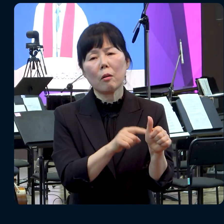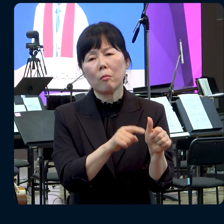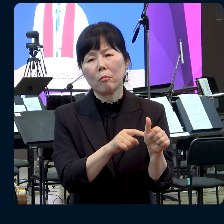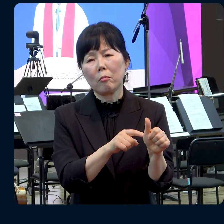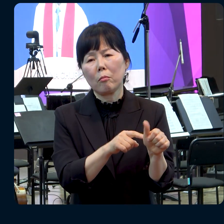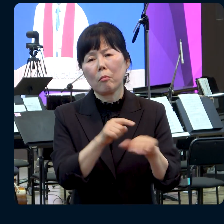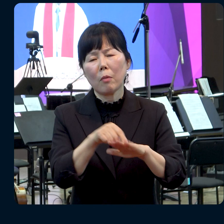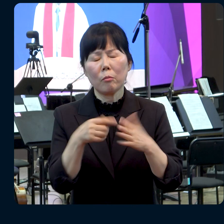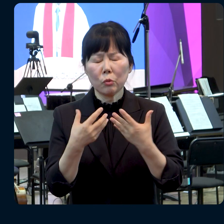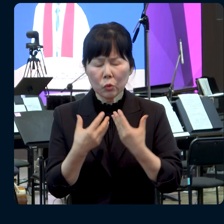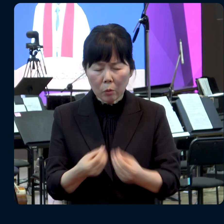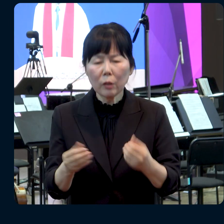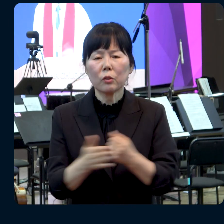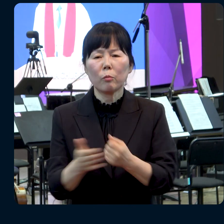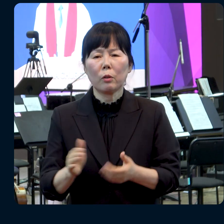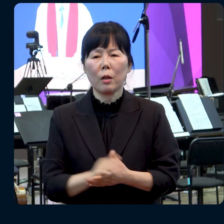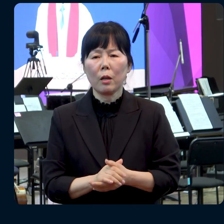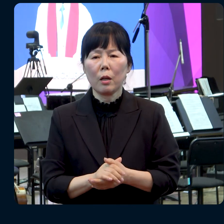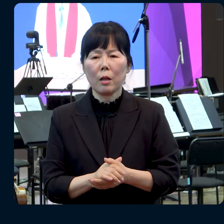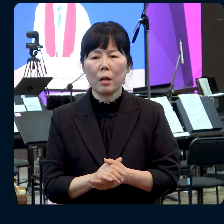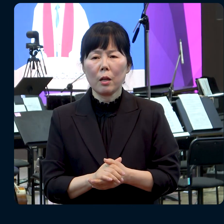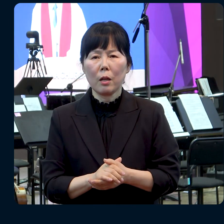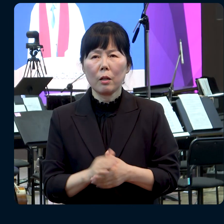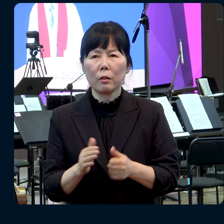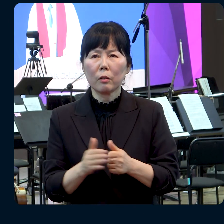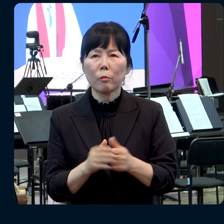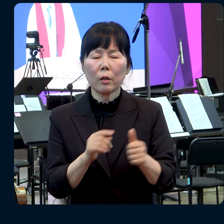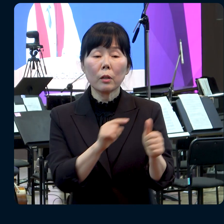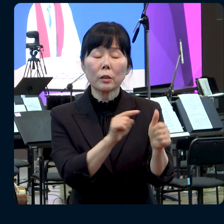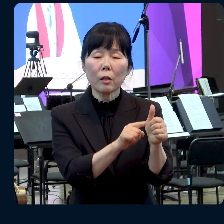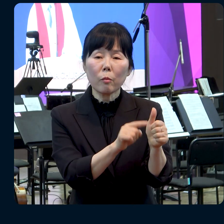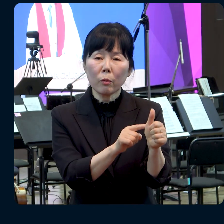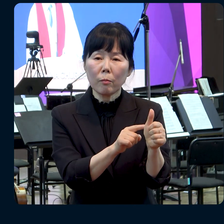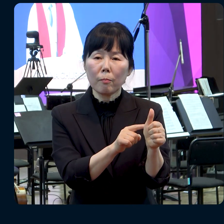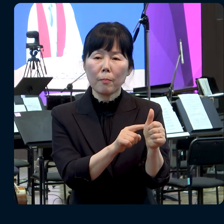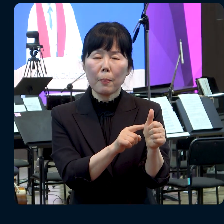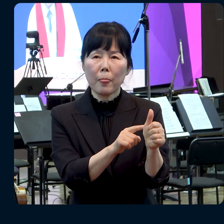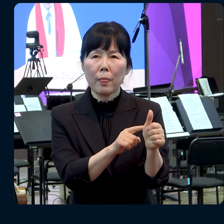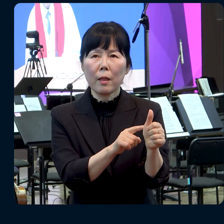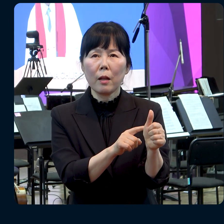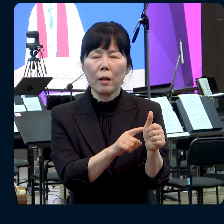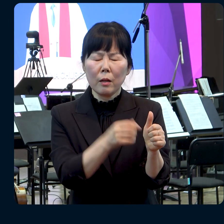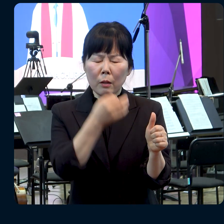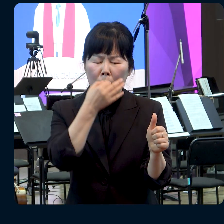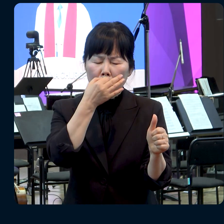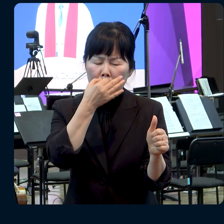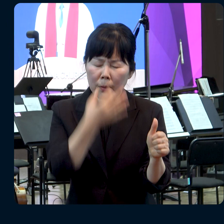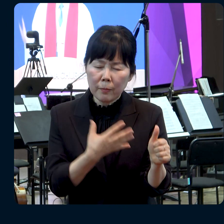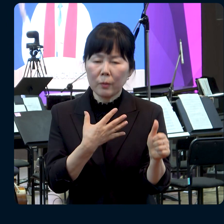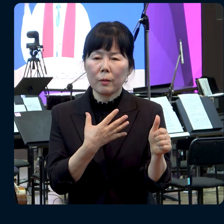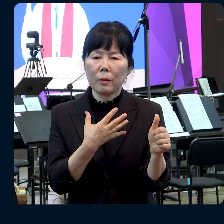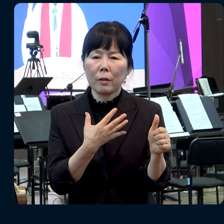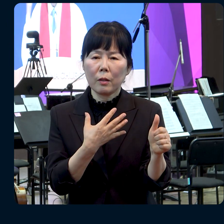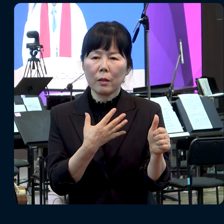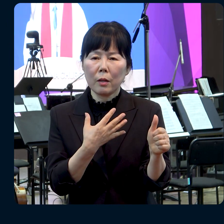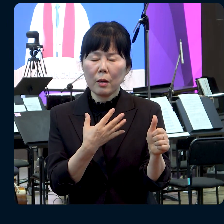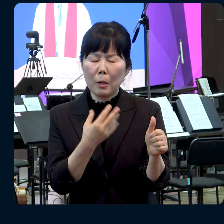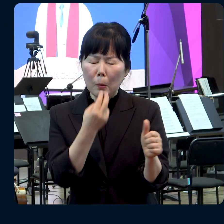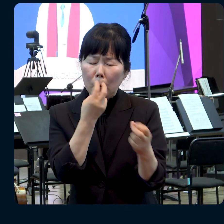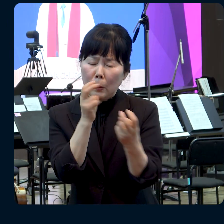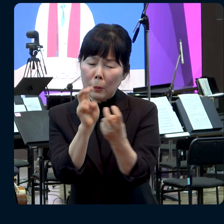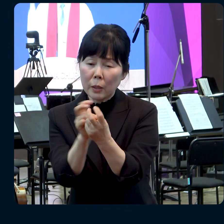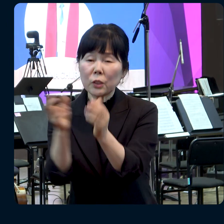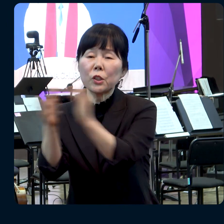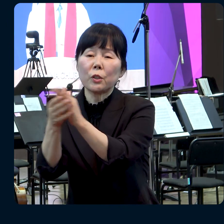마음이었어요. 그래서 아담 가이벨은 너무 힘들어가지고 자신의 가장 친한